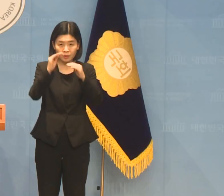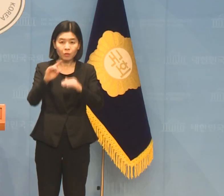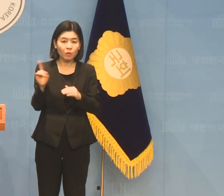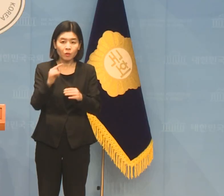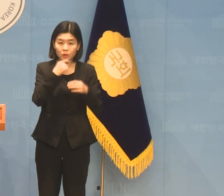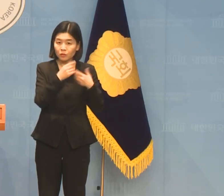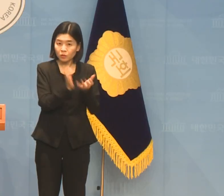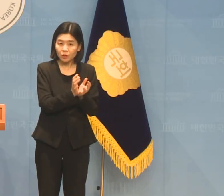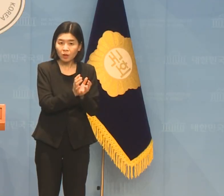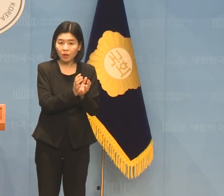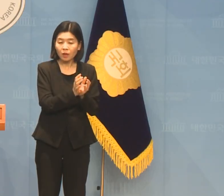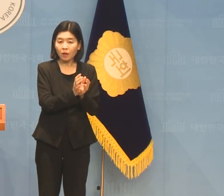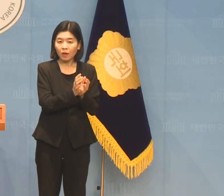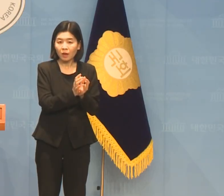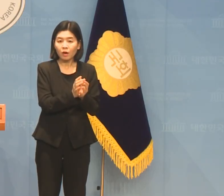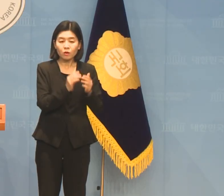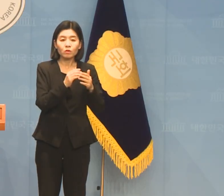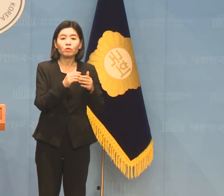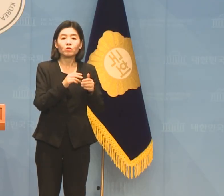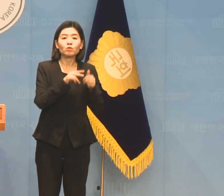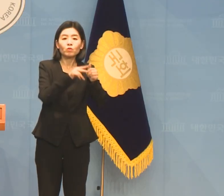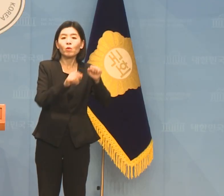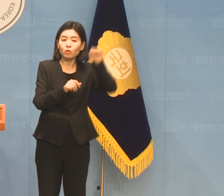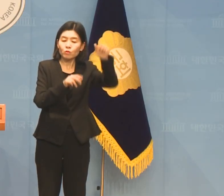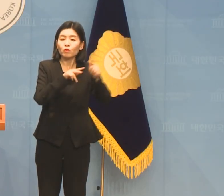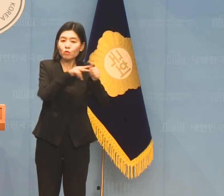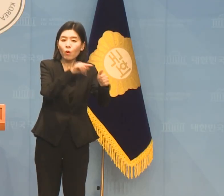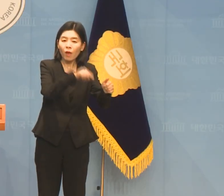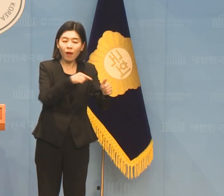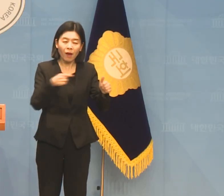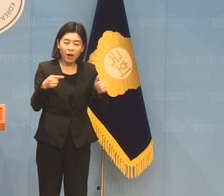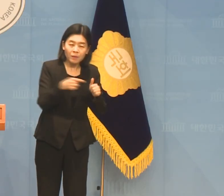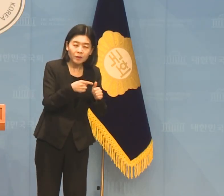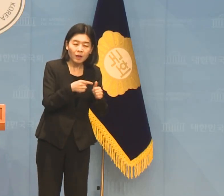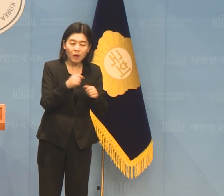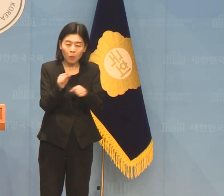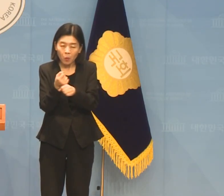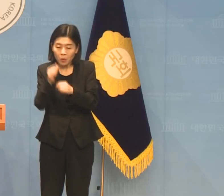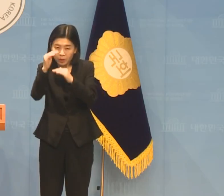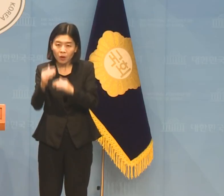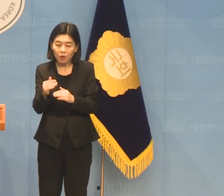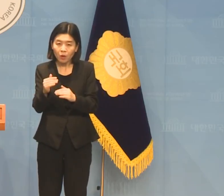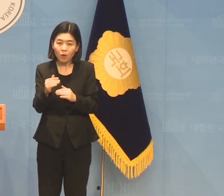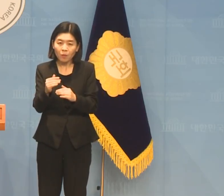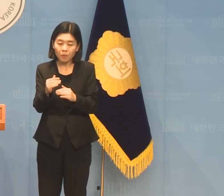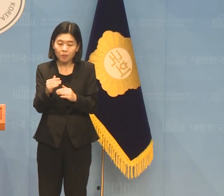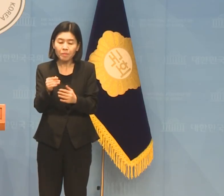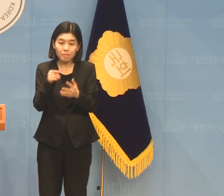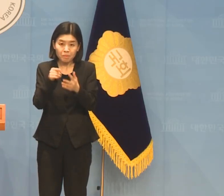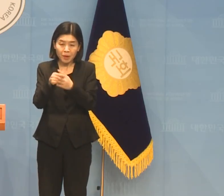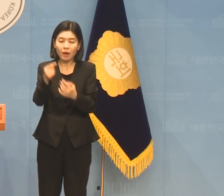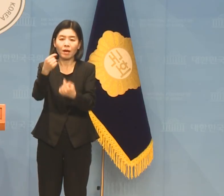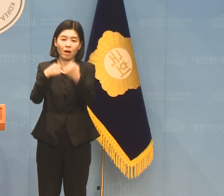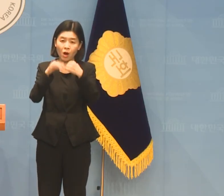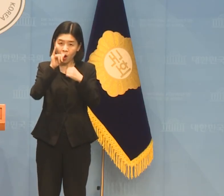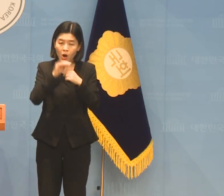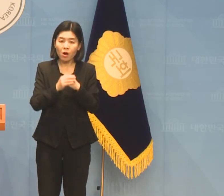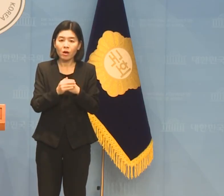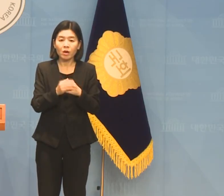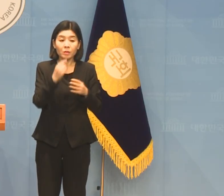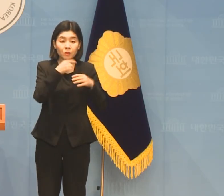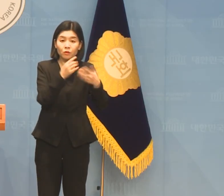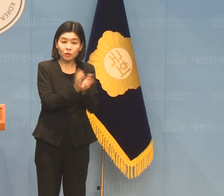경선 후보에 대한 암살 모의 정황이 다수 제보되었습니다. 지난 주말 페이스북 등 SNS를 통해 민주당 경선 후보 중 한